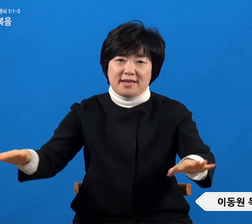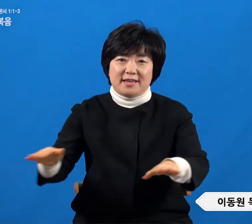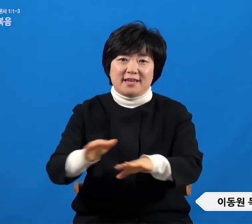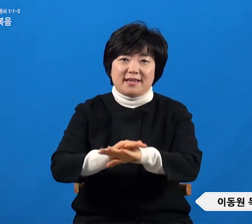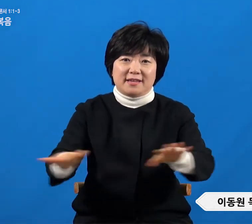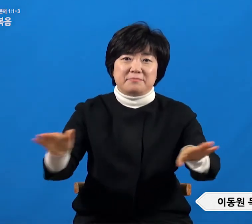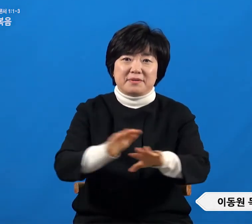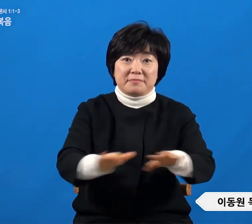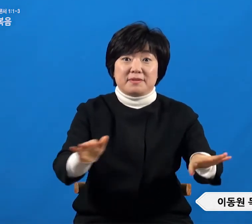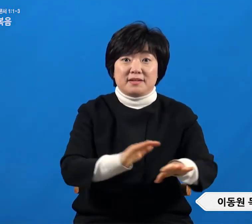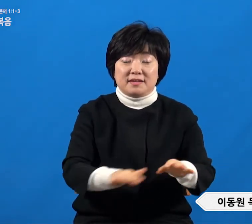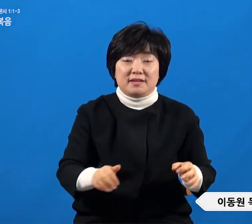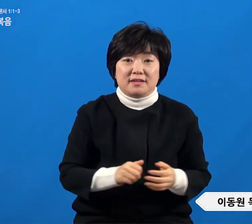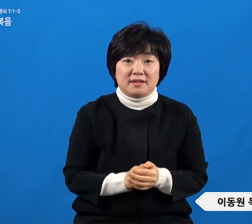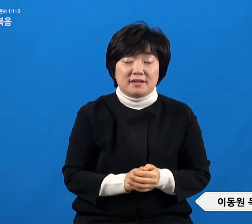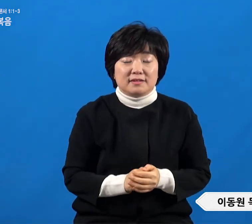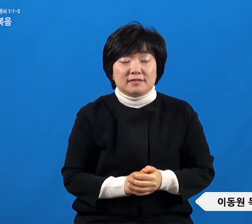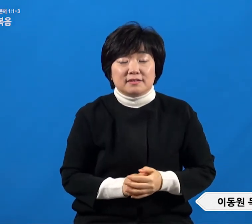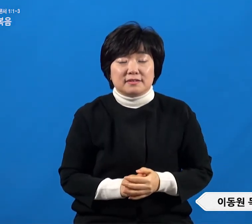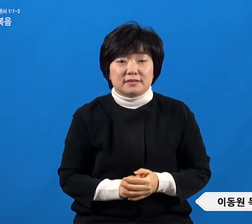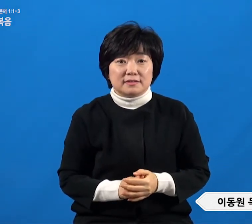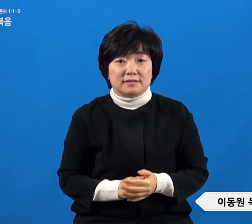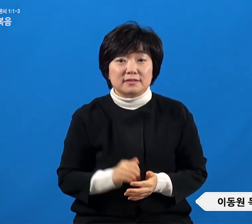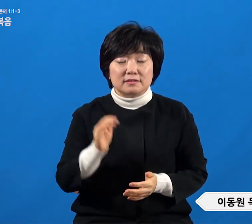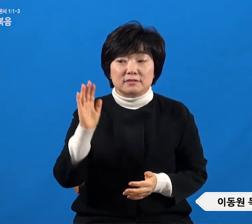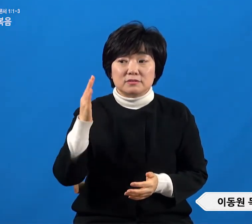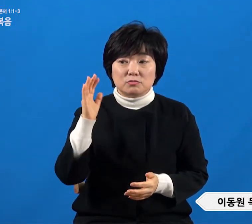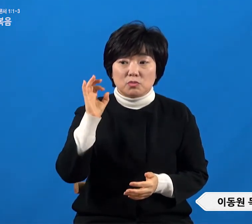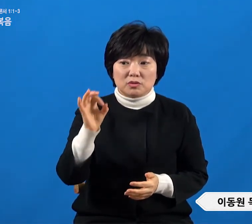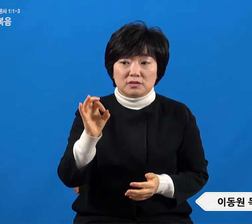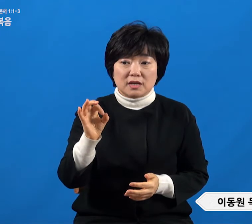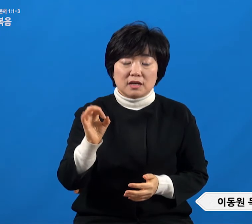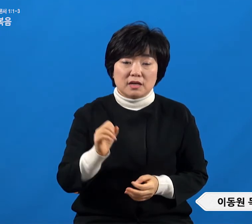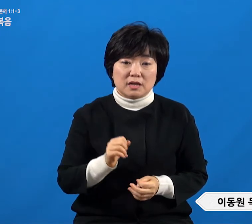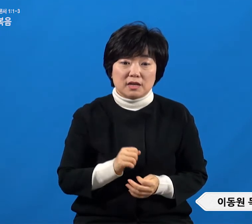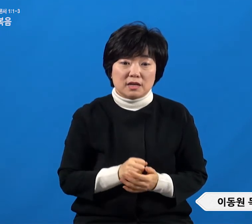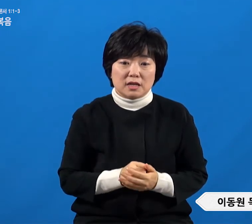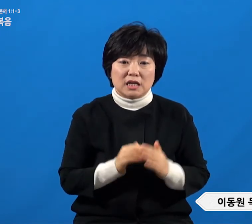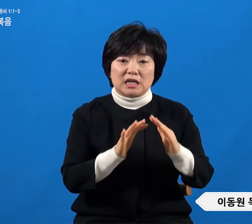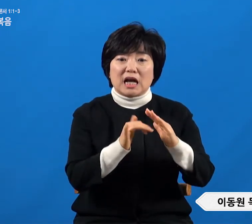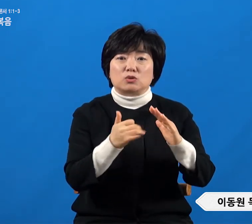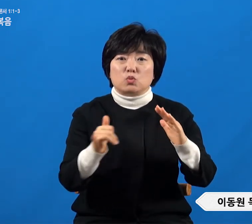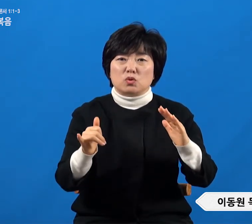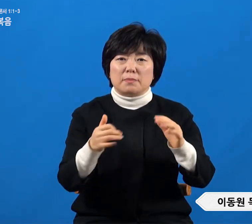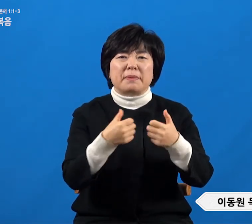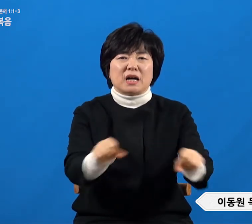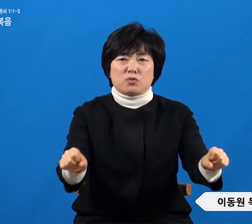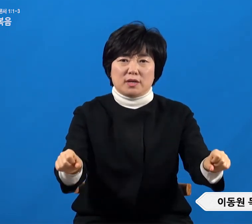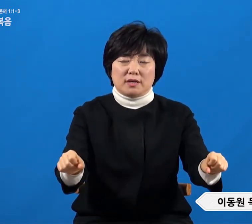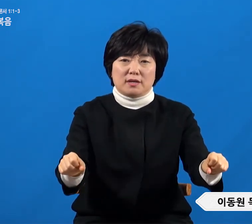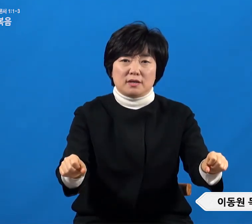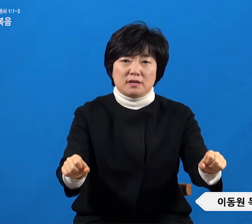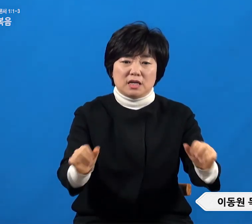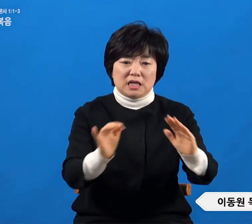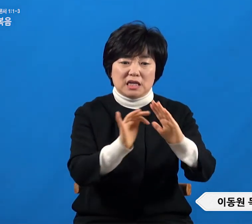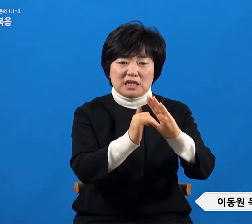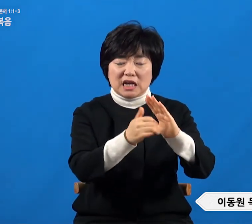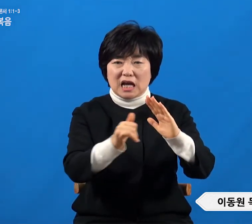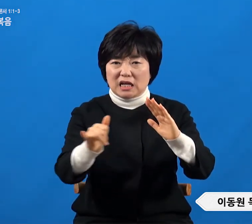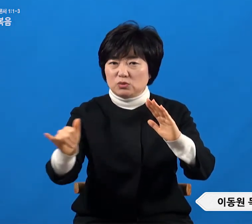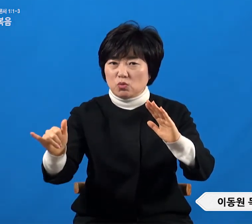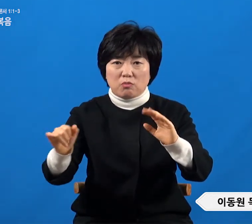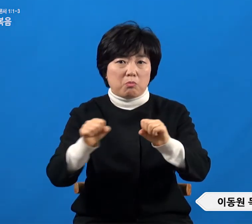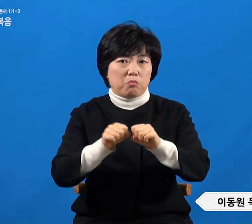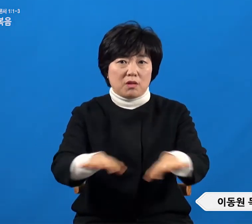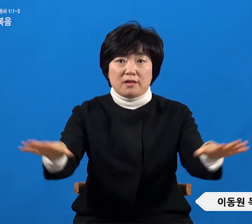있습니다. 그중에 현저하게 보이는 현상 중에 하나가 바로 가족의 파괴 혹은 가족의 해체라고